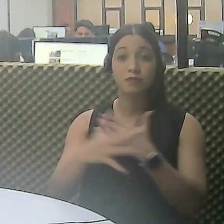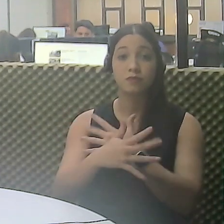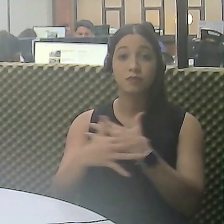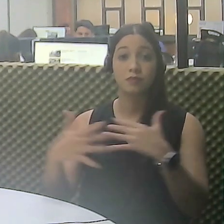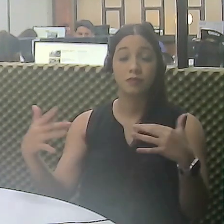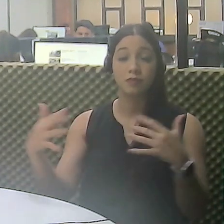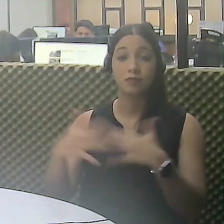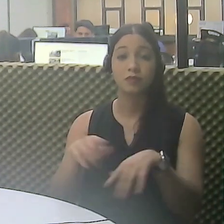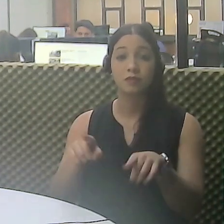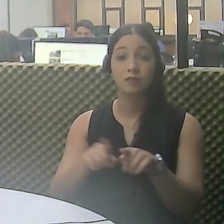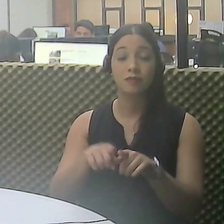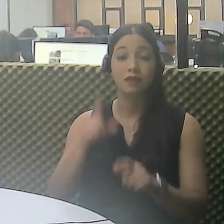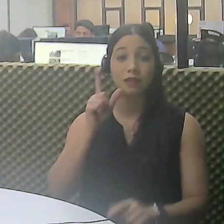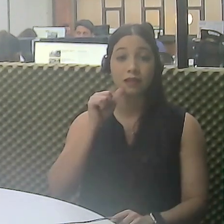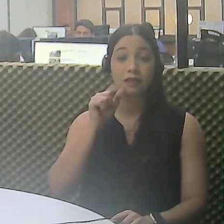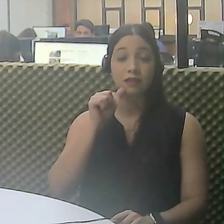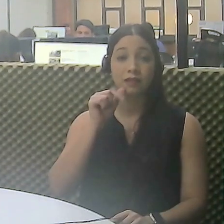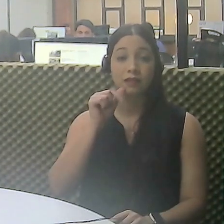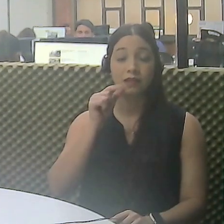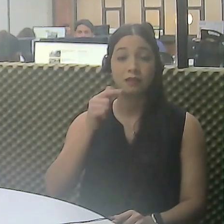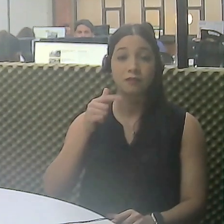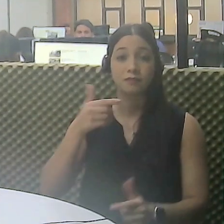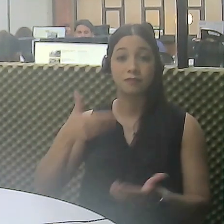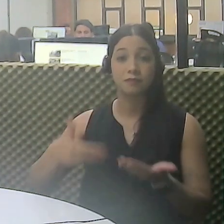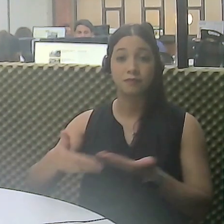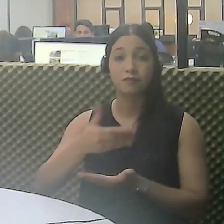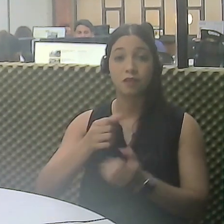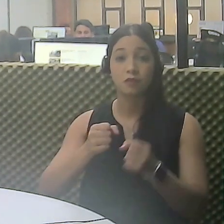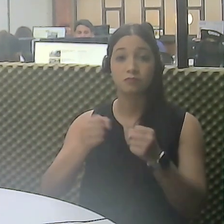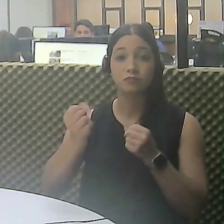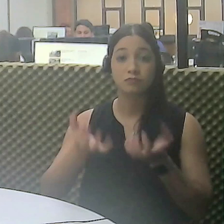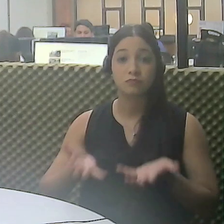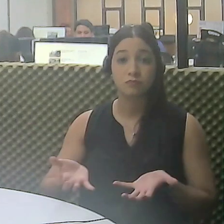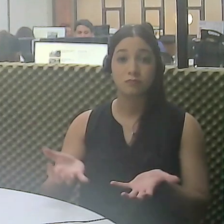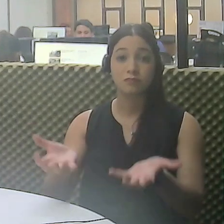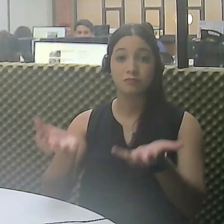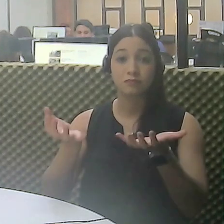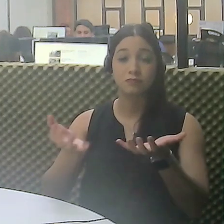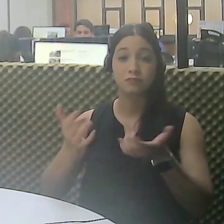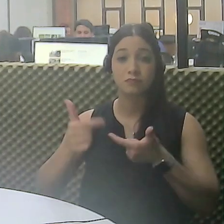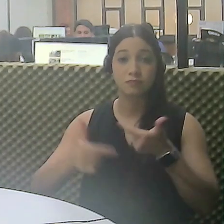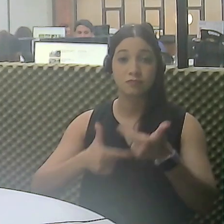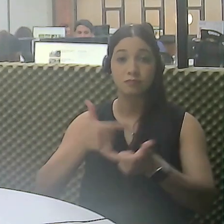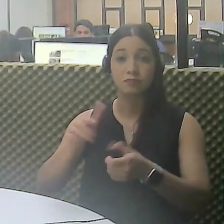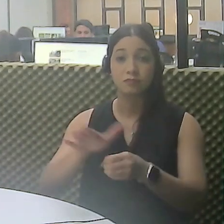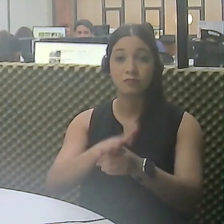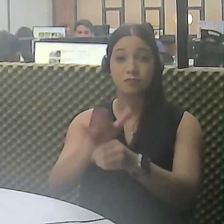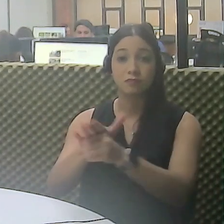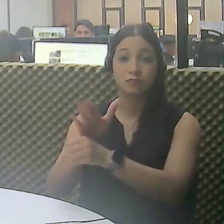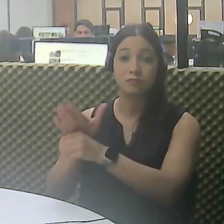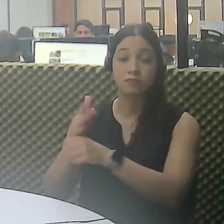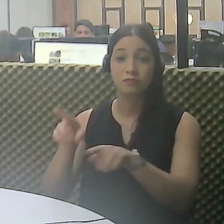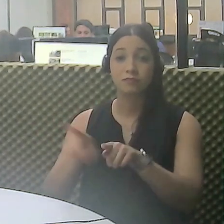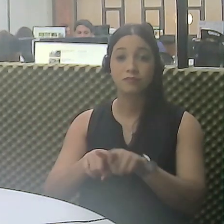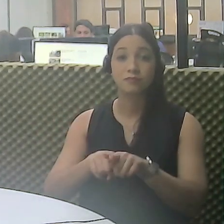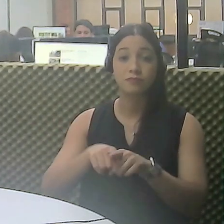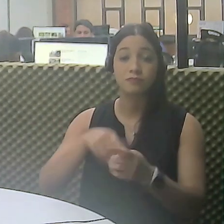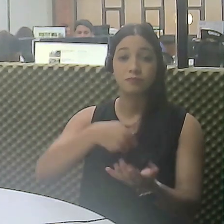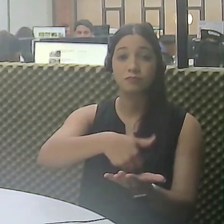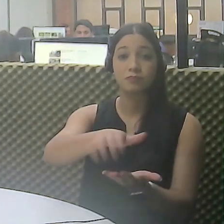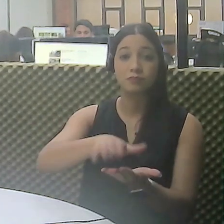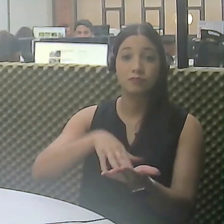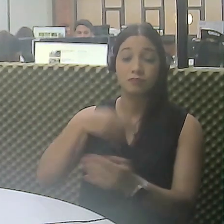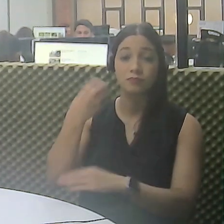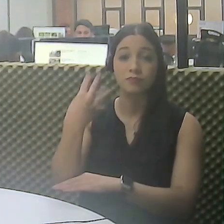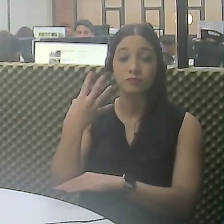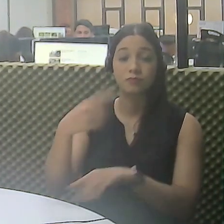Transportes, além do DEMAI. O trabalho envolve maquinários e equipamentos para execução de operação tapa-buraco, sinalização,